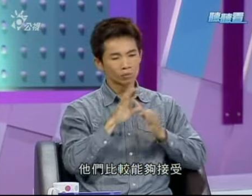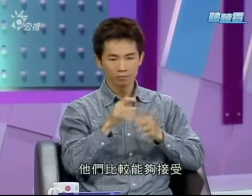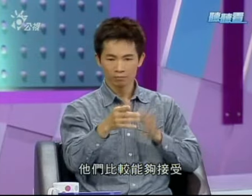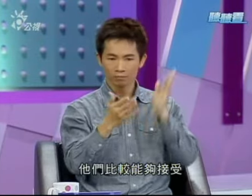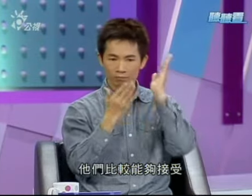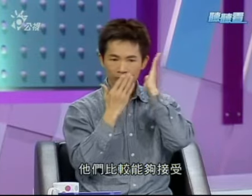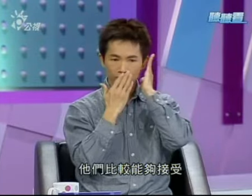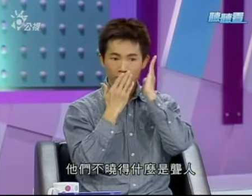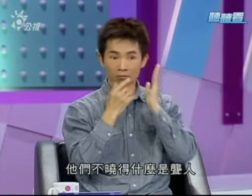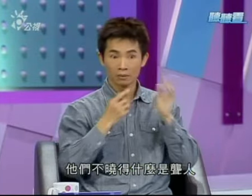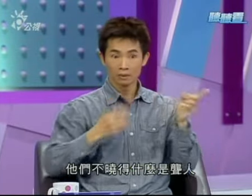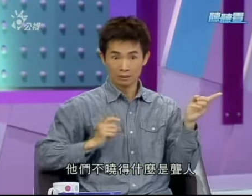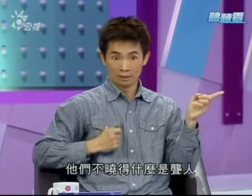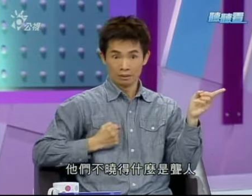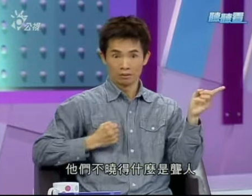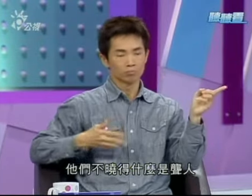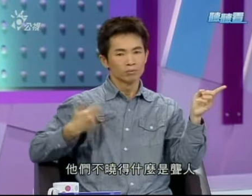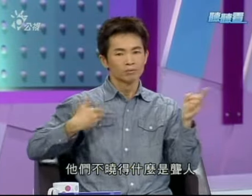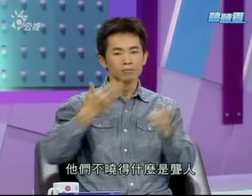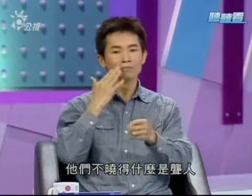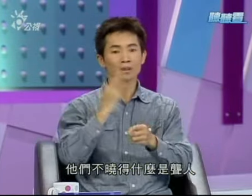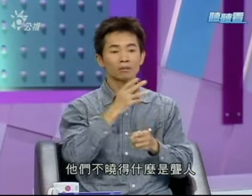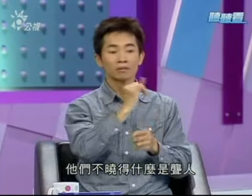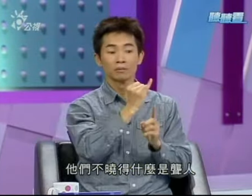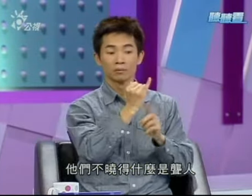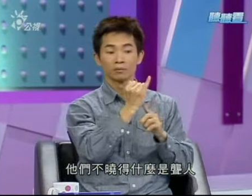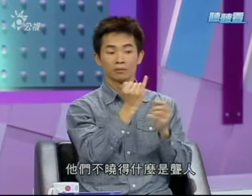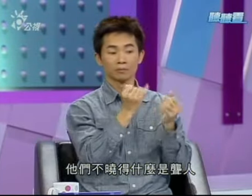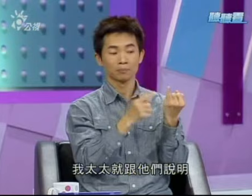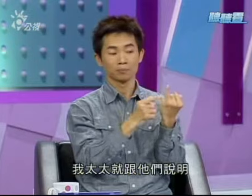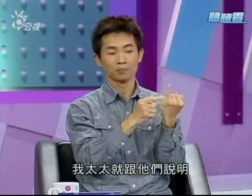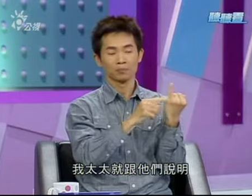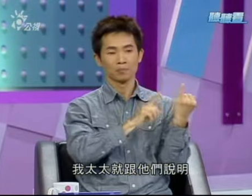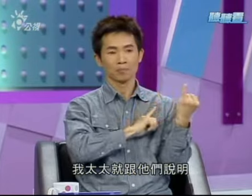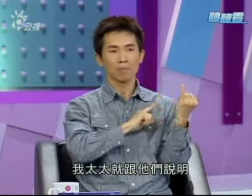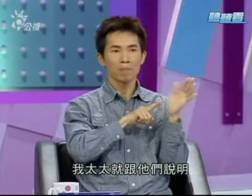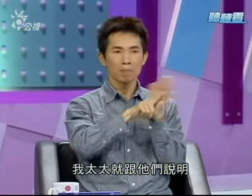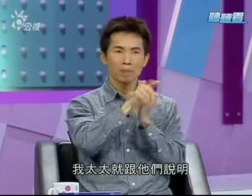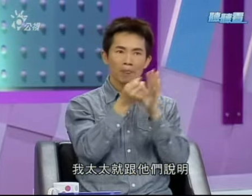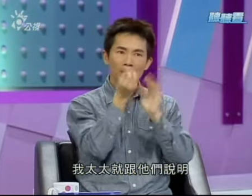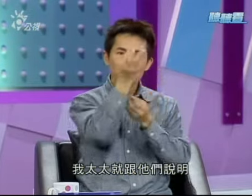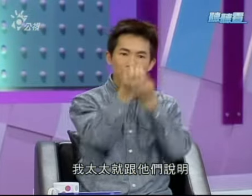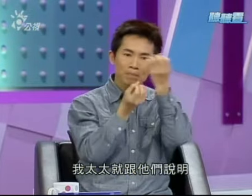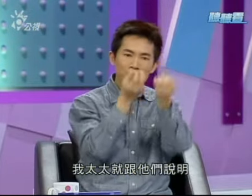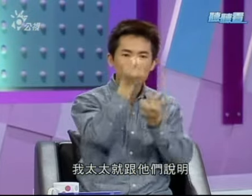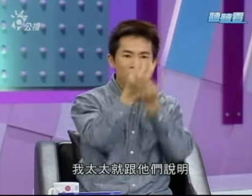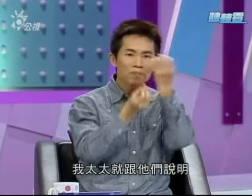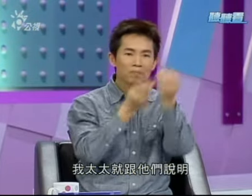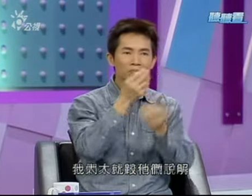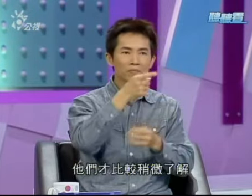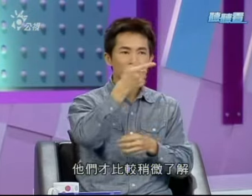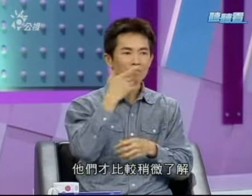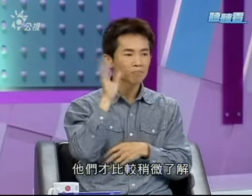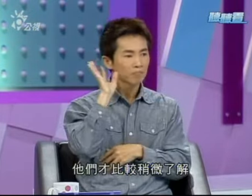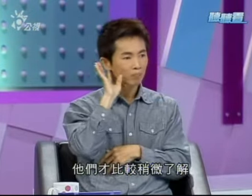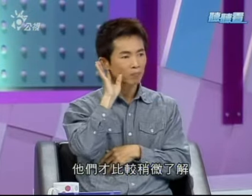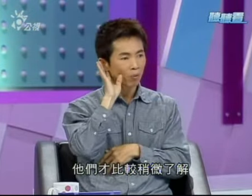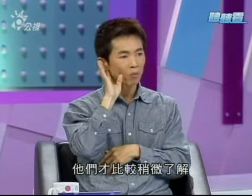够接受他们不晓得什么是龙人我太太就跟他们说明他们才比较